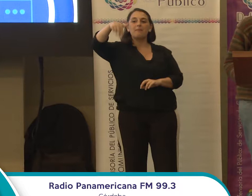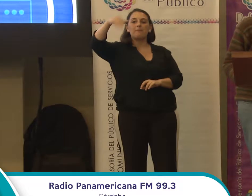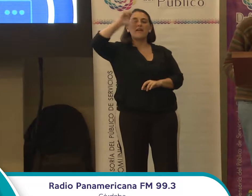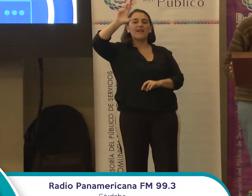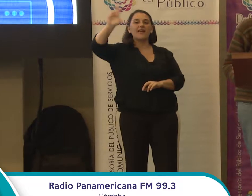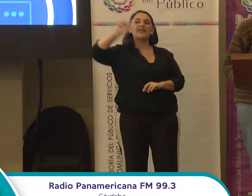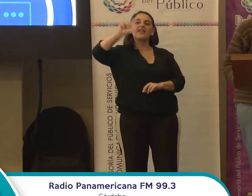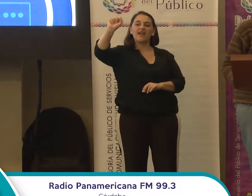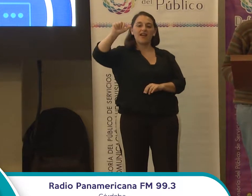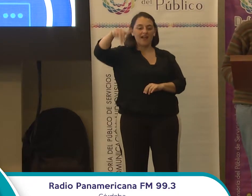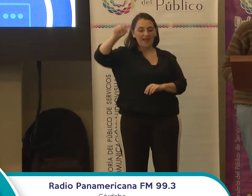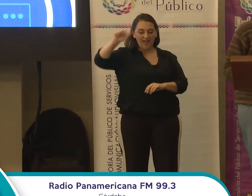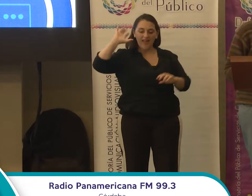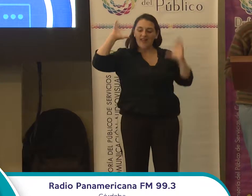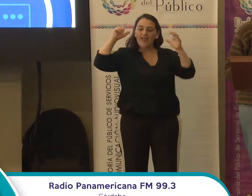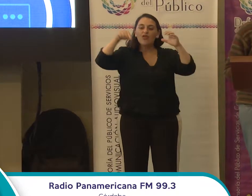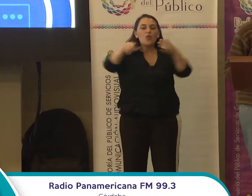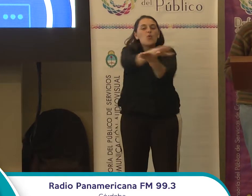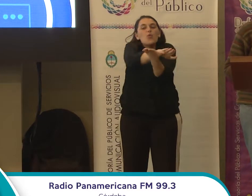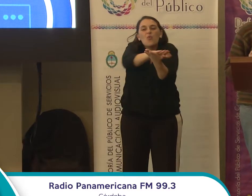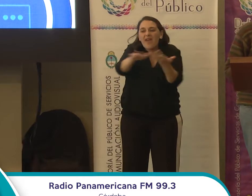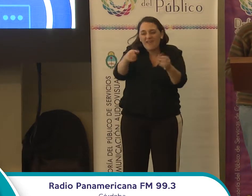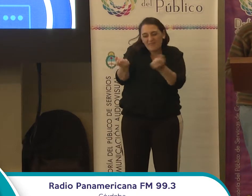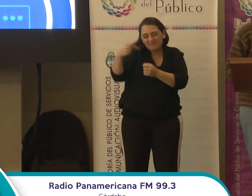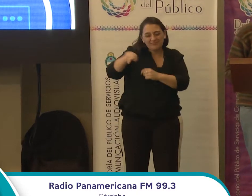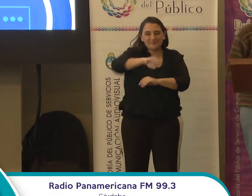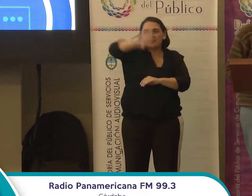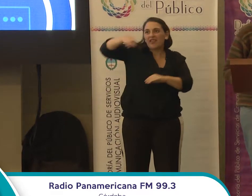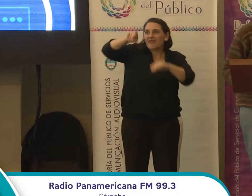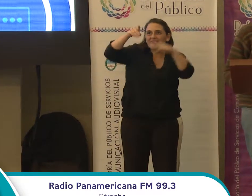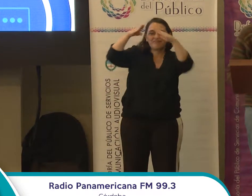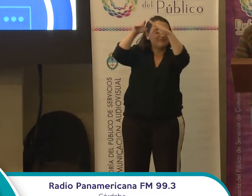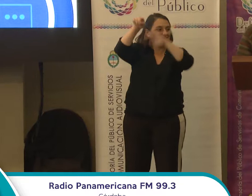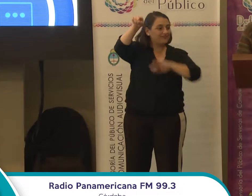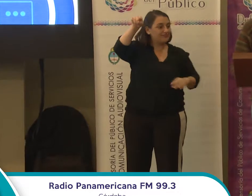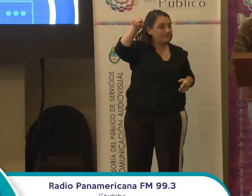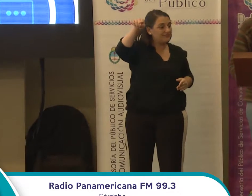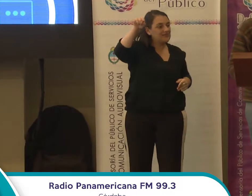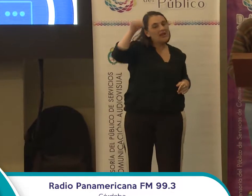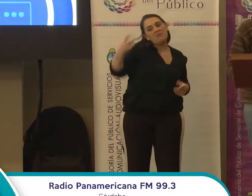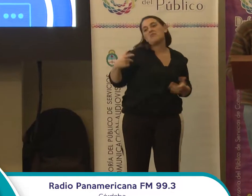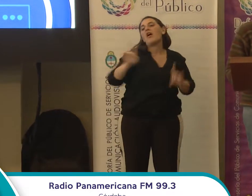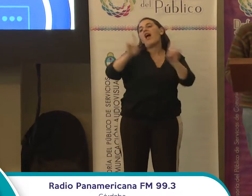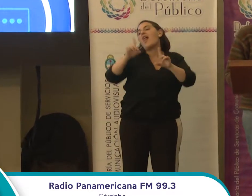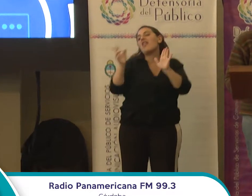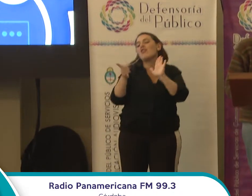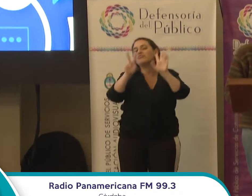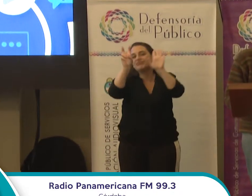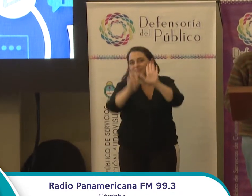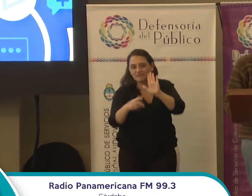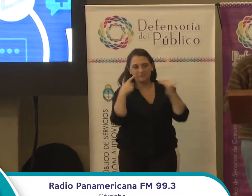una radio relativamente nueva y bueno venimos aquí para aportar algunos datos digamos